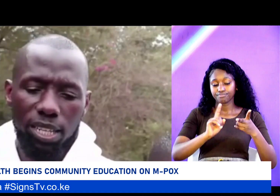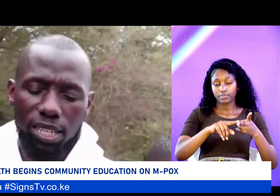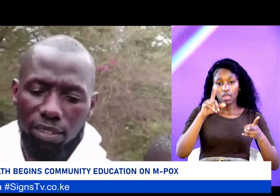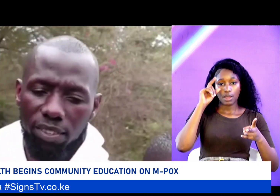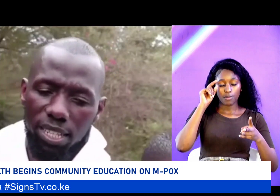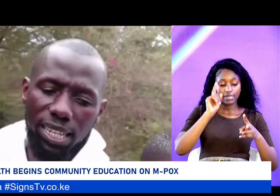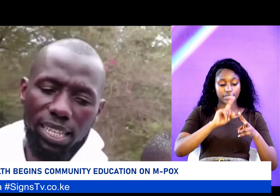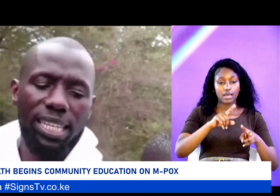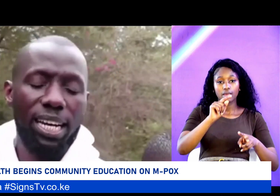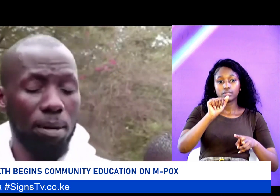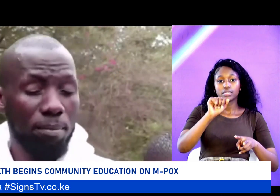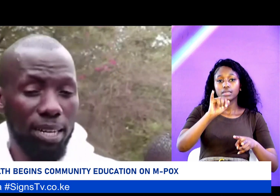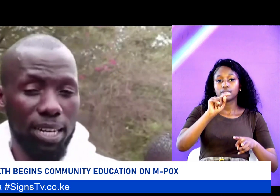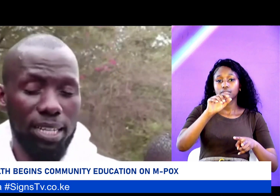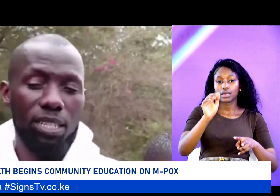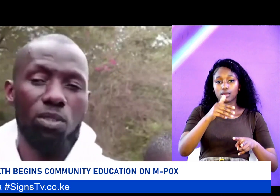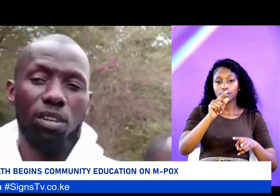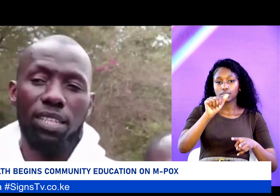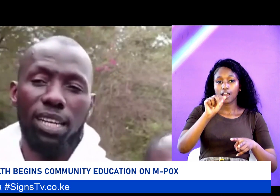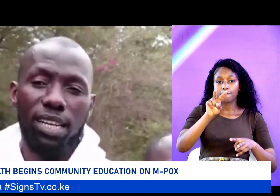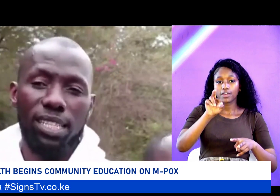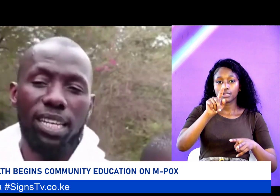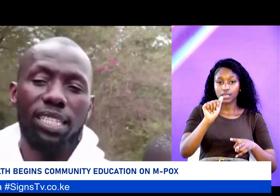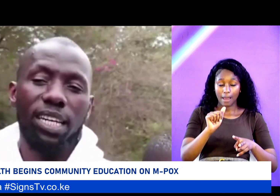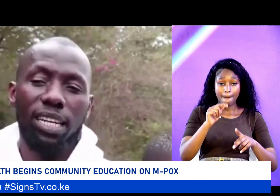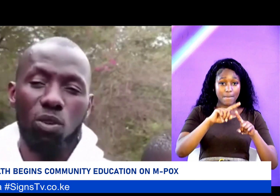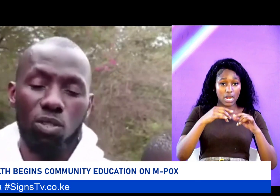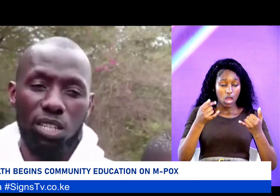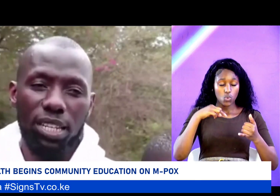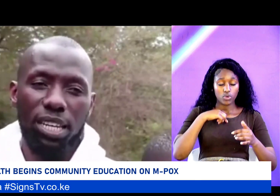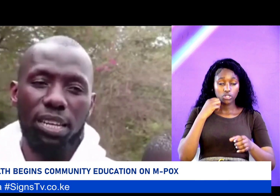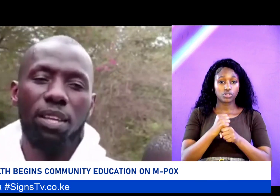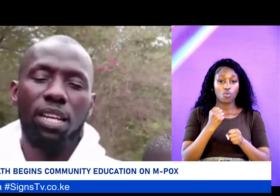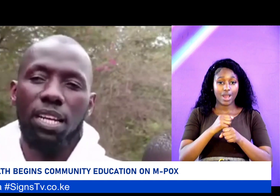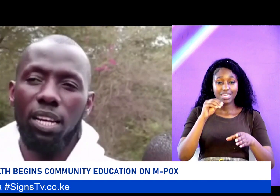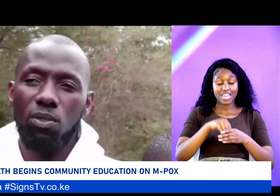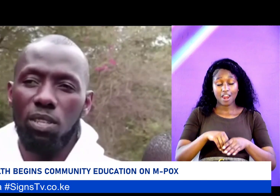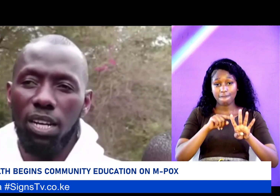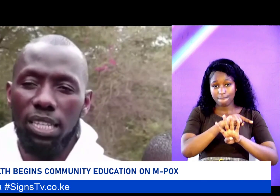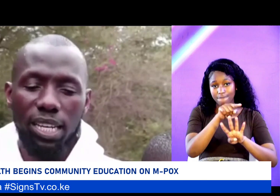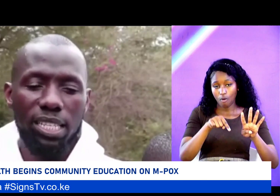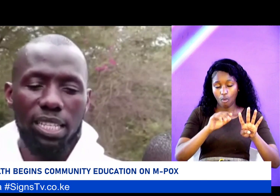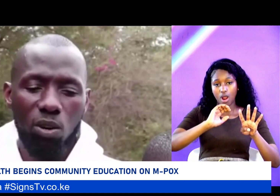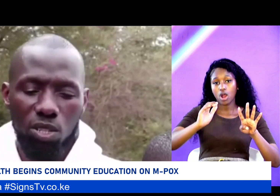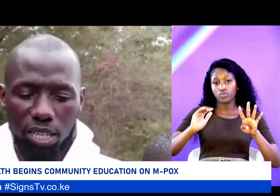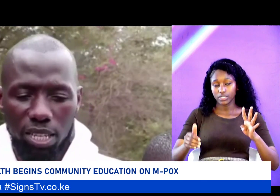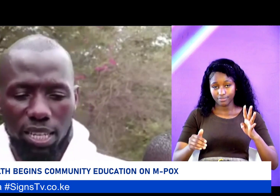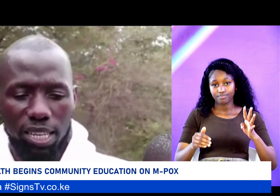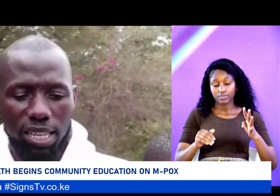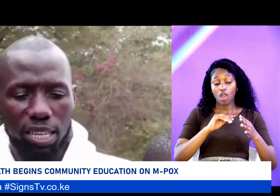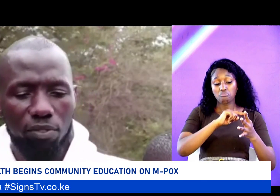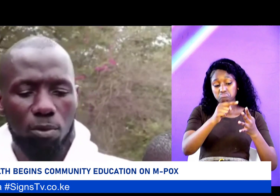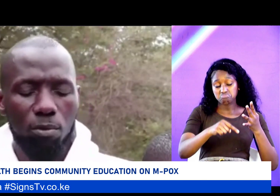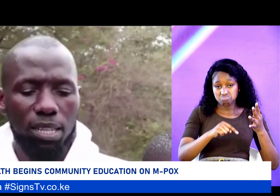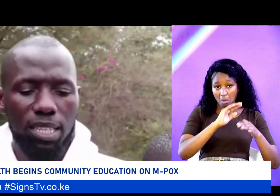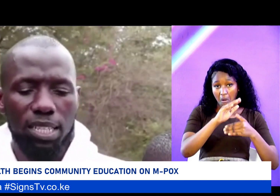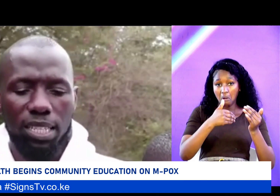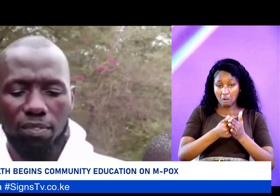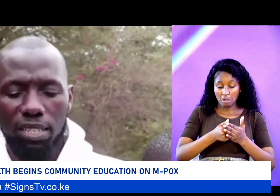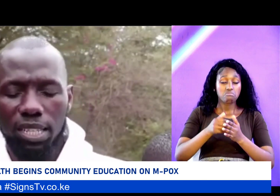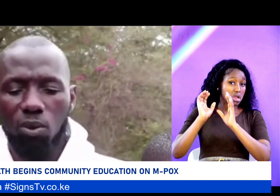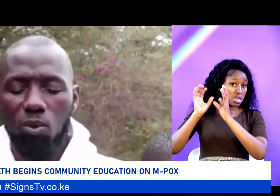kaunti ya Mombasa na kaunti ya Taita Taveta, lakini kama mradi tunafanya kazi katika kaunti 4, na katika hizi kaunti